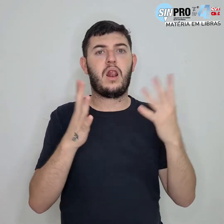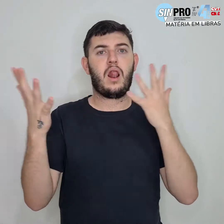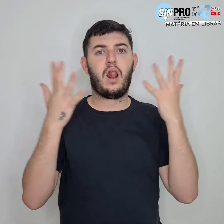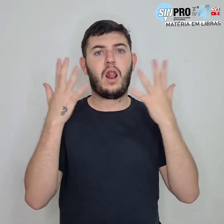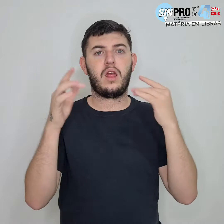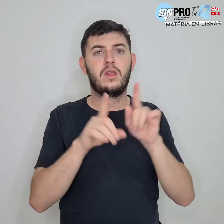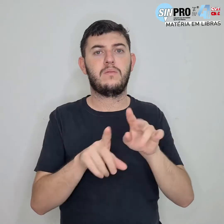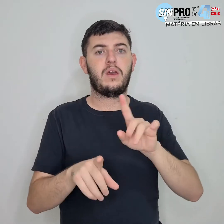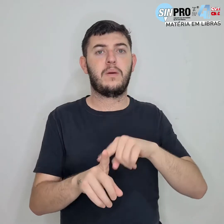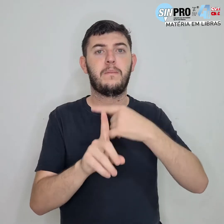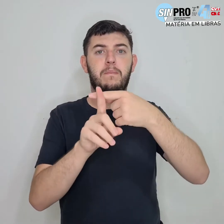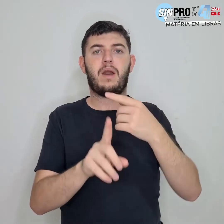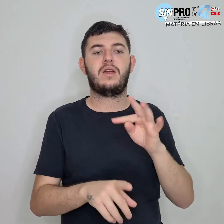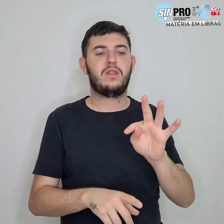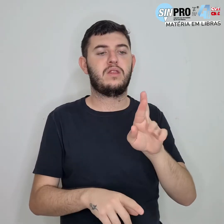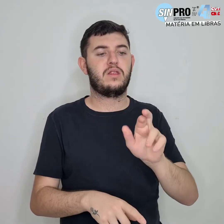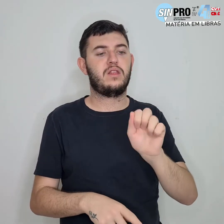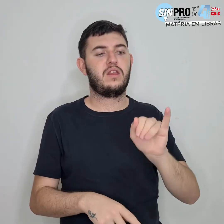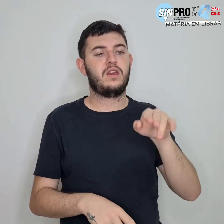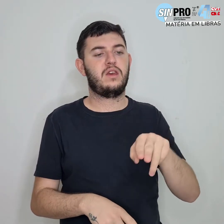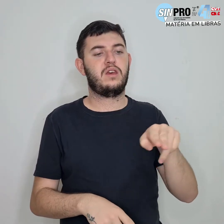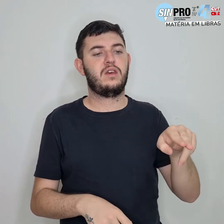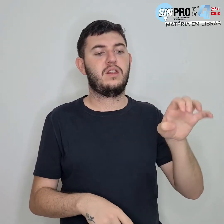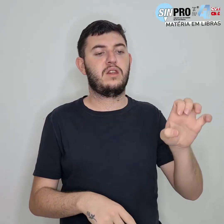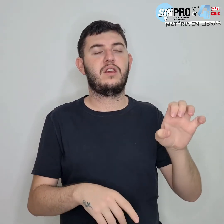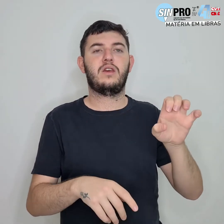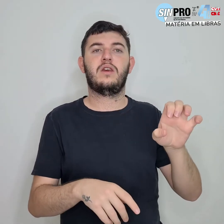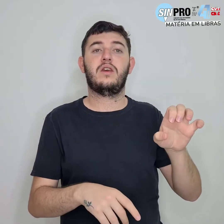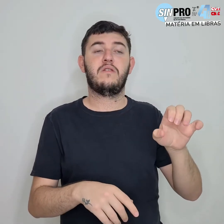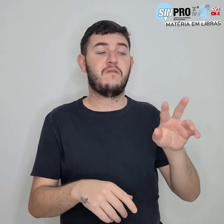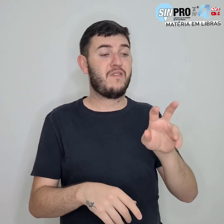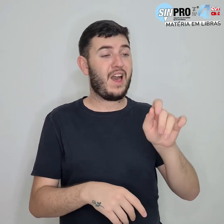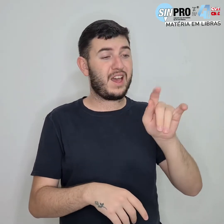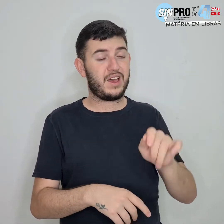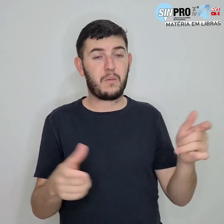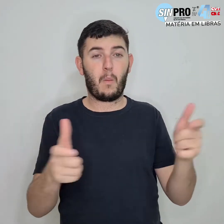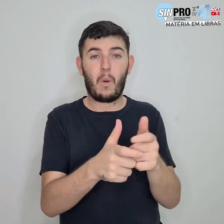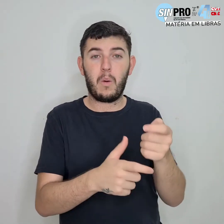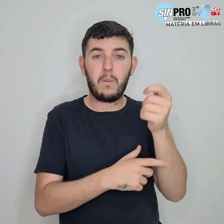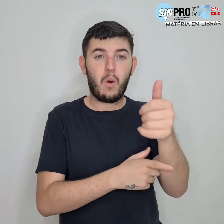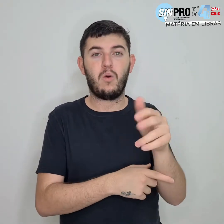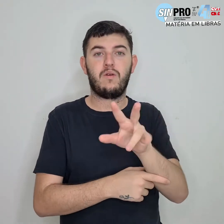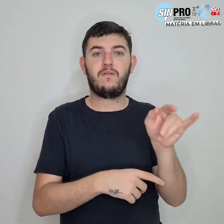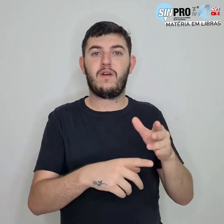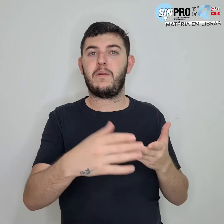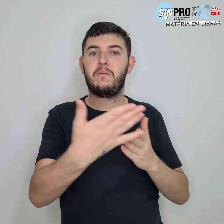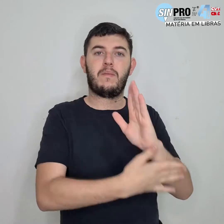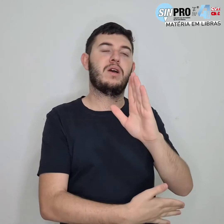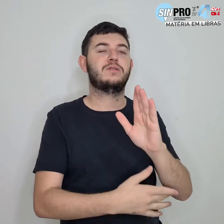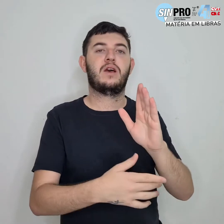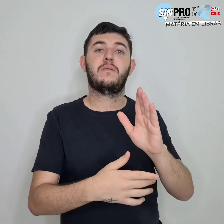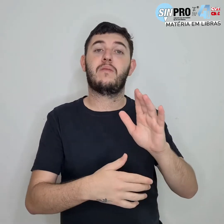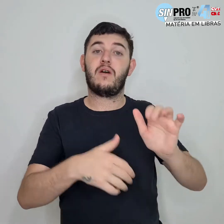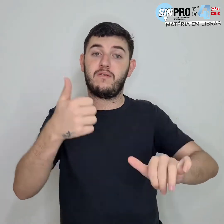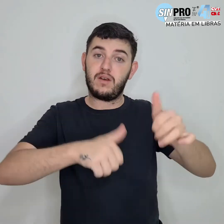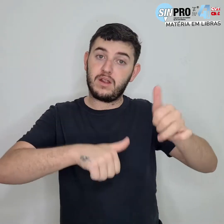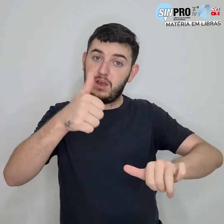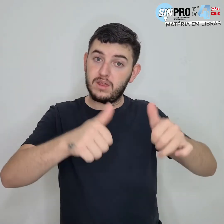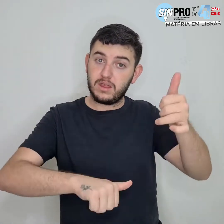que vagas, já que só passarão para a próxima fase no caso de cargo tipo estágio probatório e a efetivação,